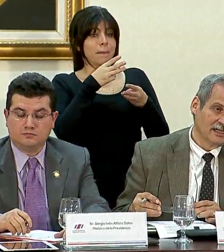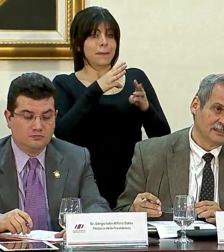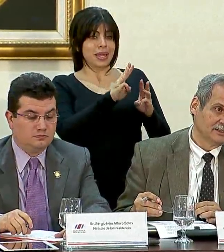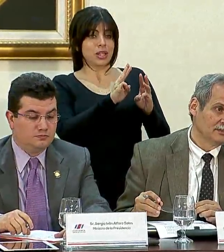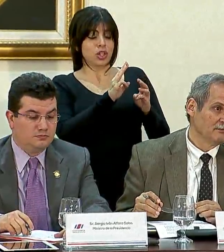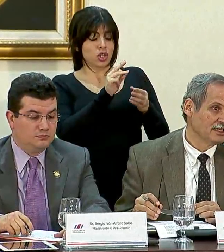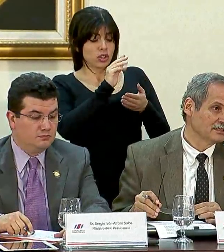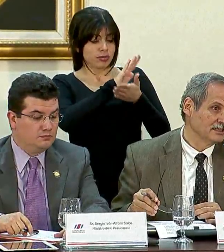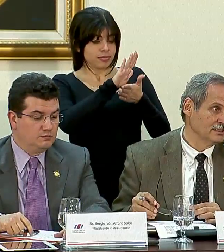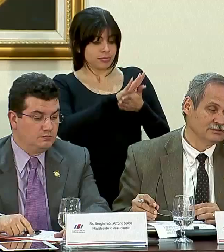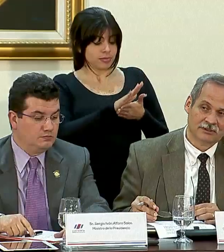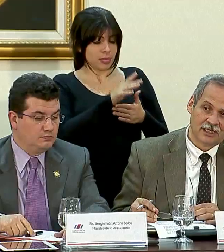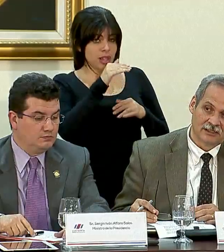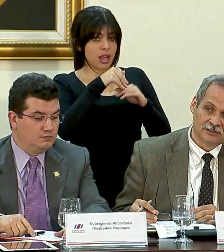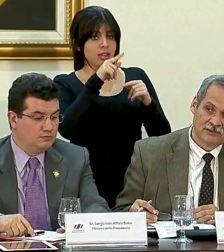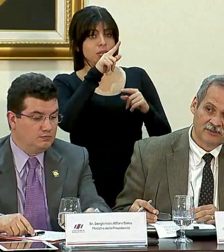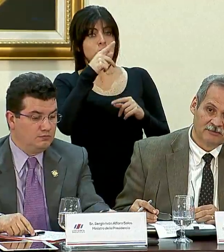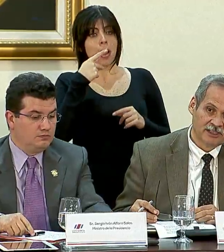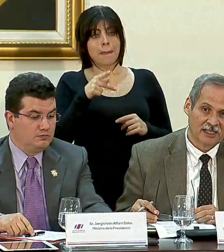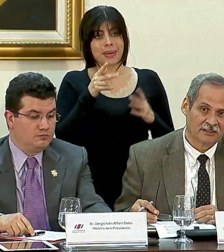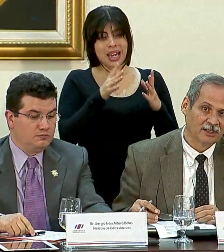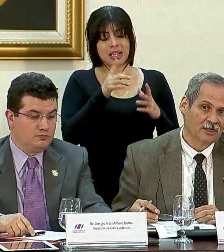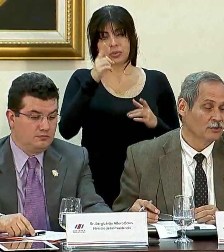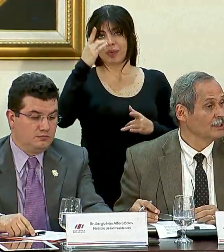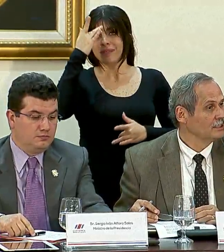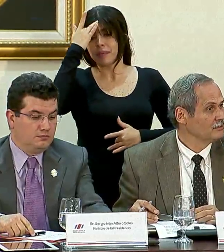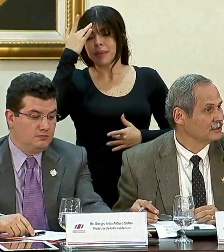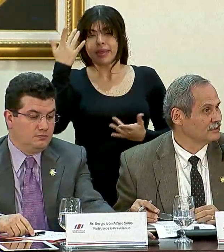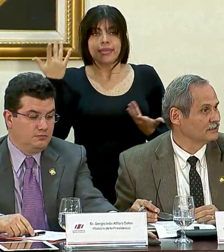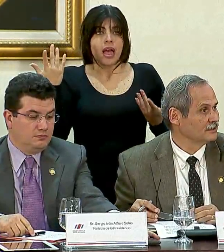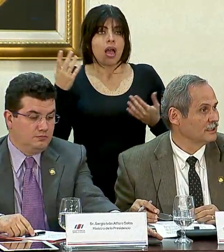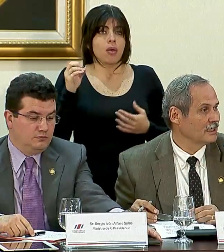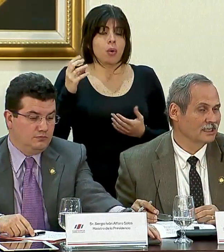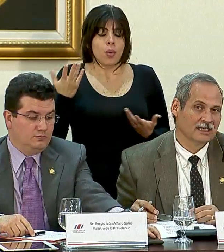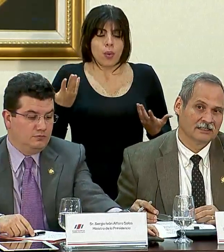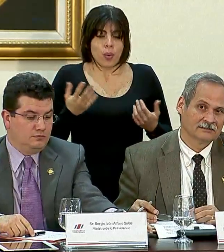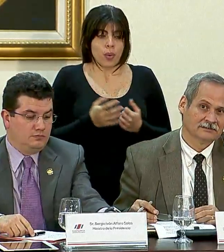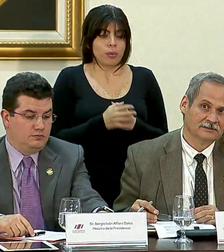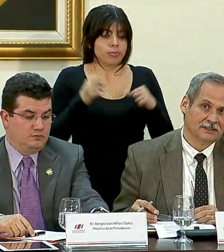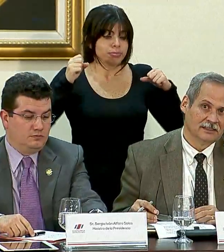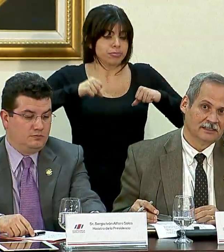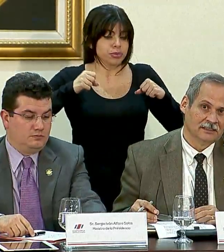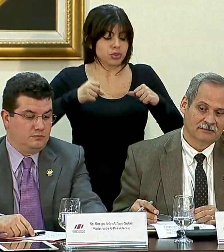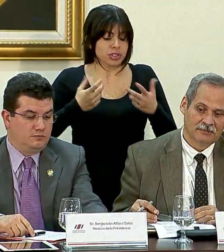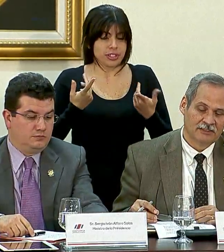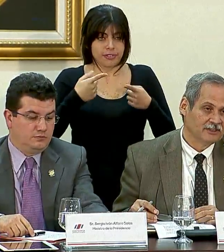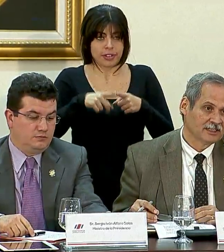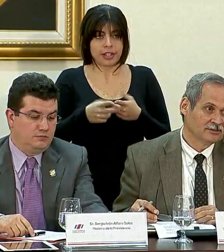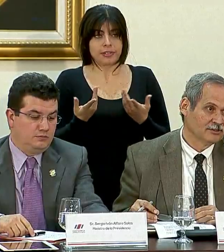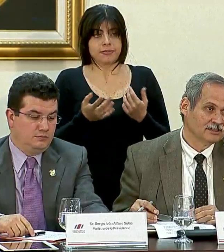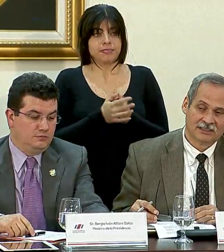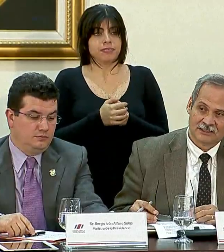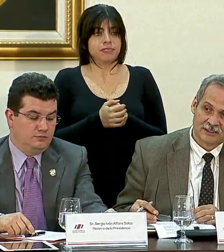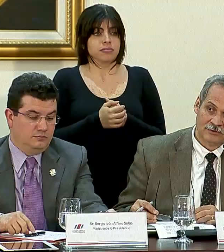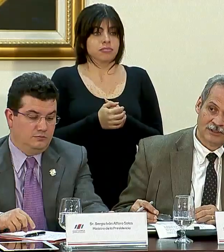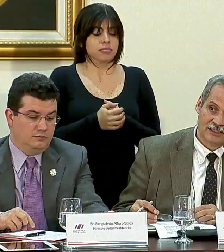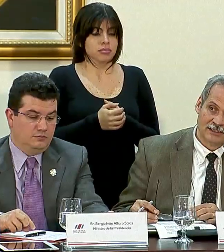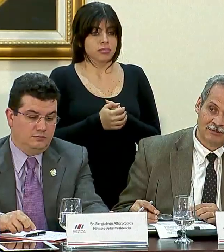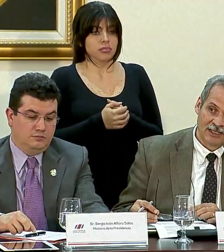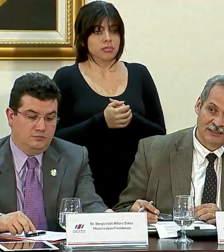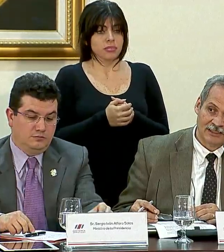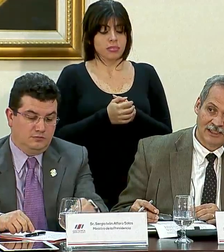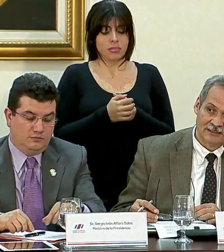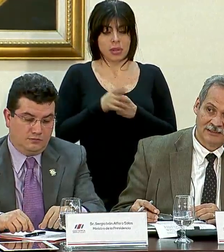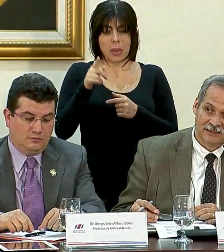fitosanitarias ante una amenaza de una enfermedad, o el hecho de que se hagan verificaciones de residuos